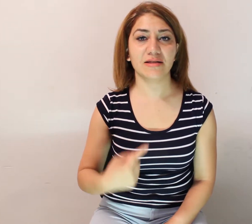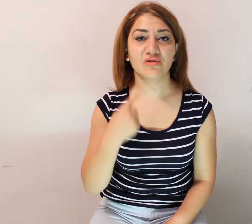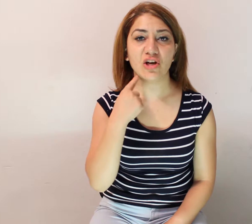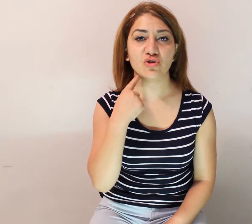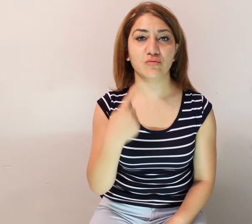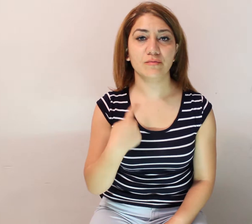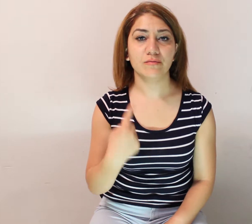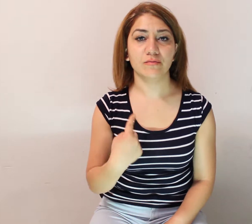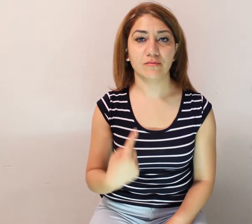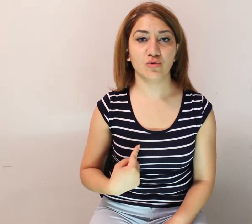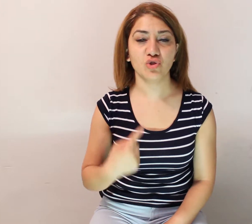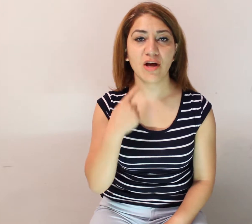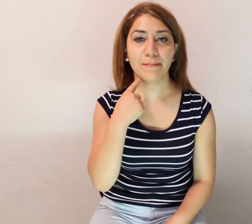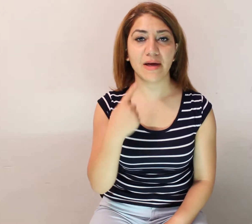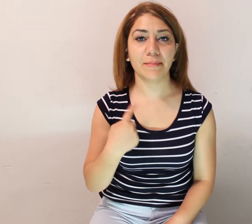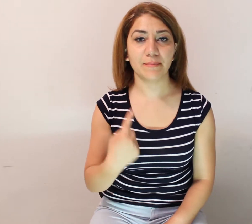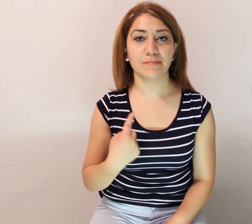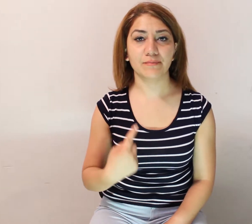սպիրալաձև շարժում, Դուշանբե,